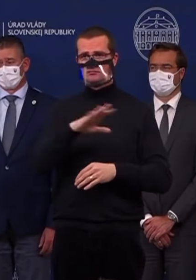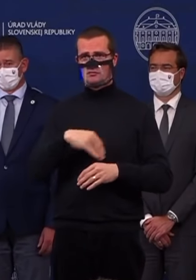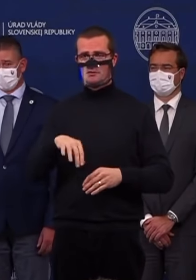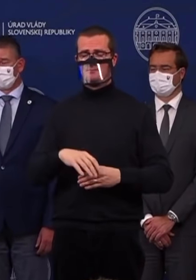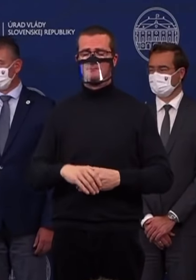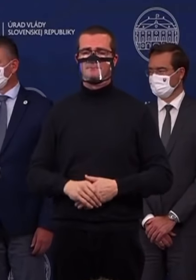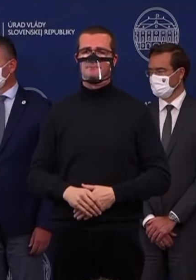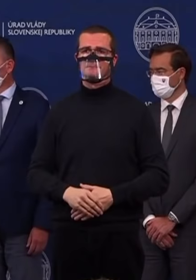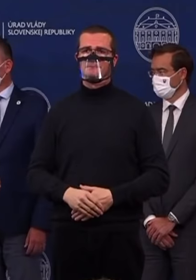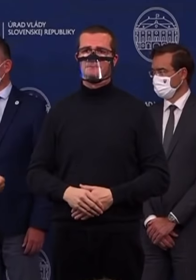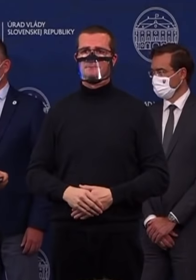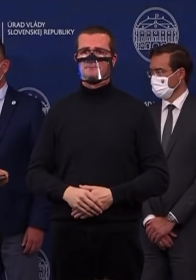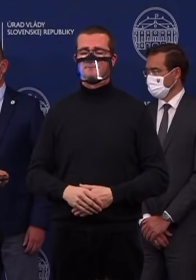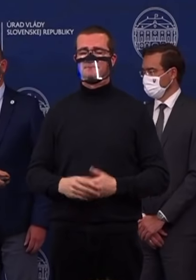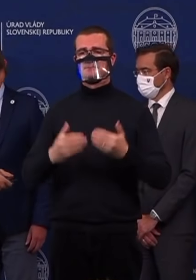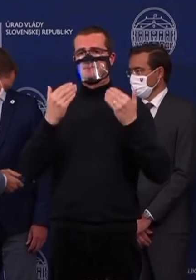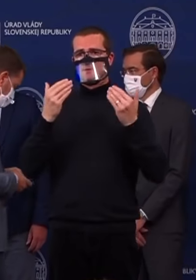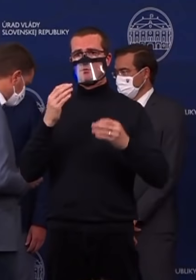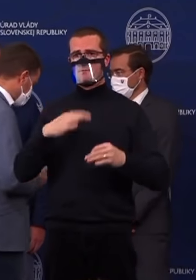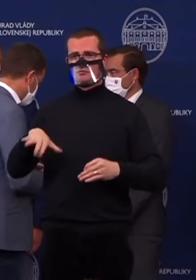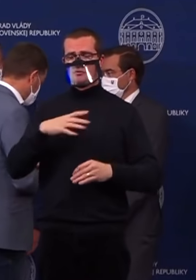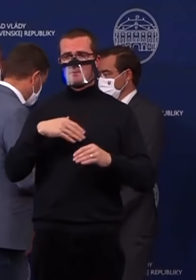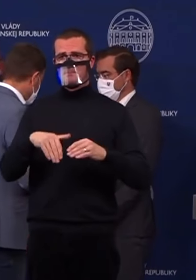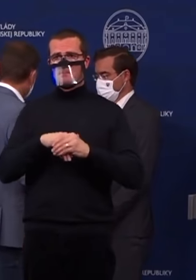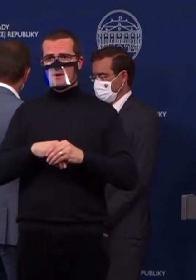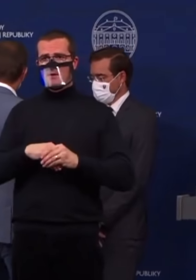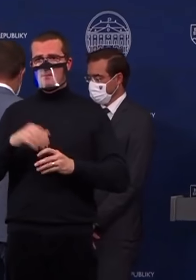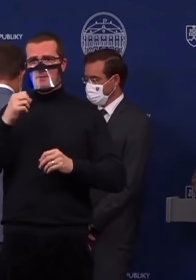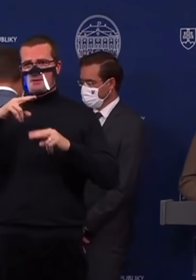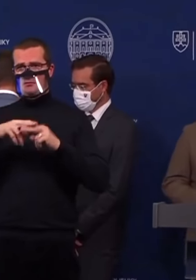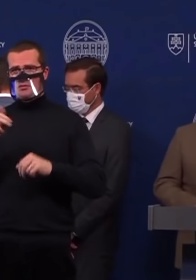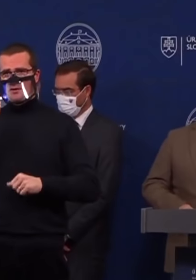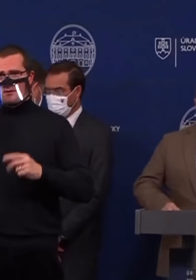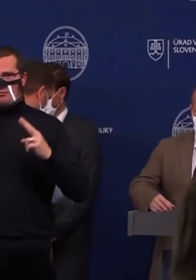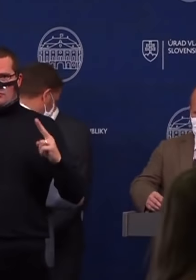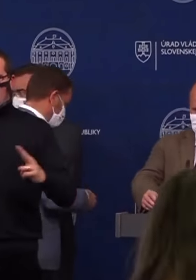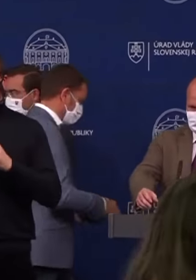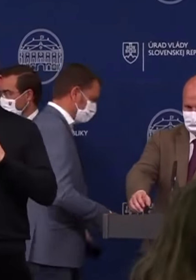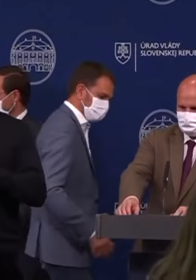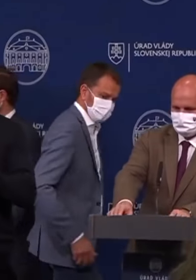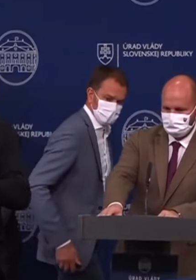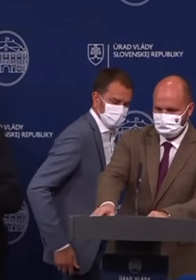Dámy a páni, ďakujeme všetkým a želáme ešte pekný zvyšok dňa. Dovidenia.